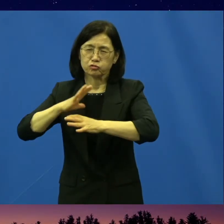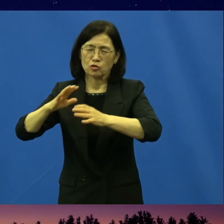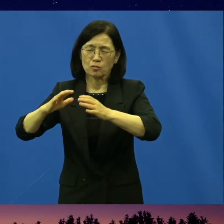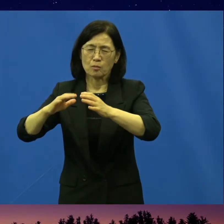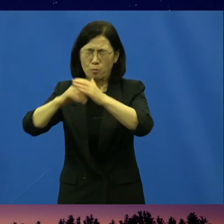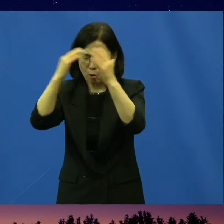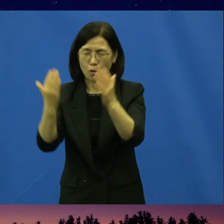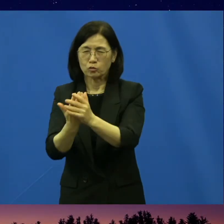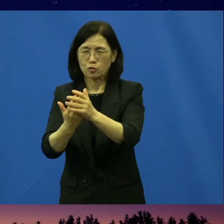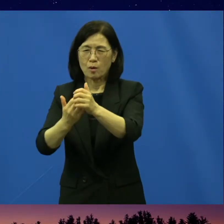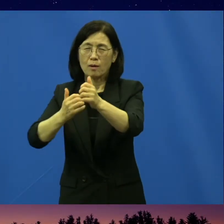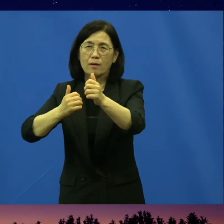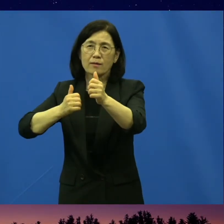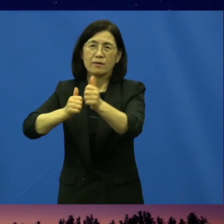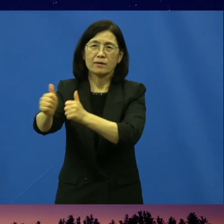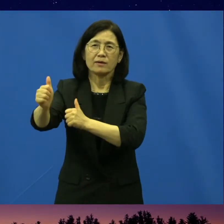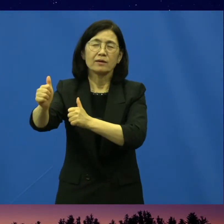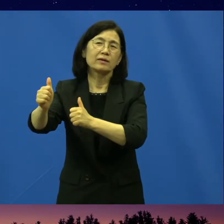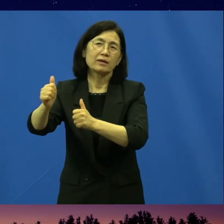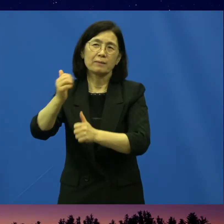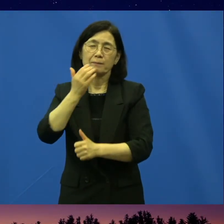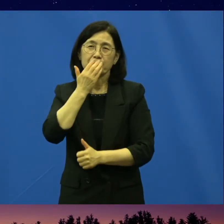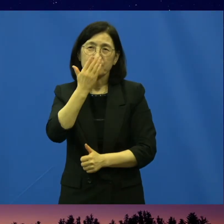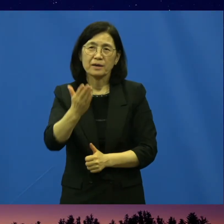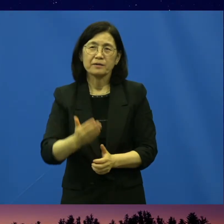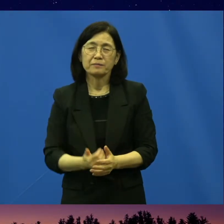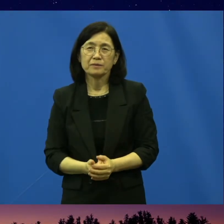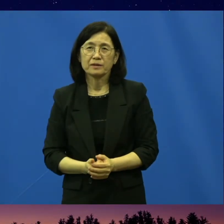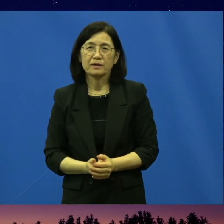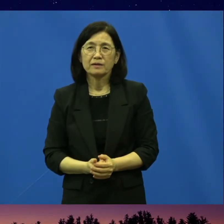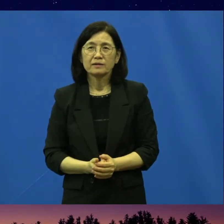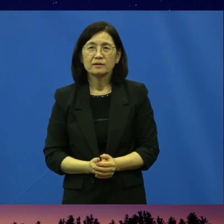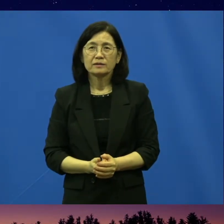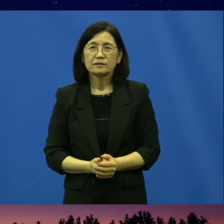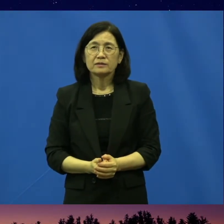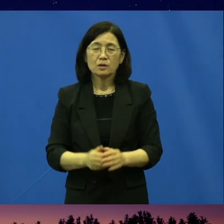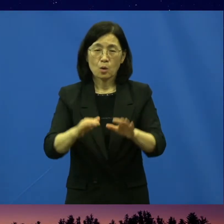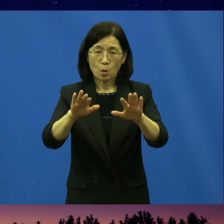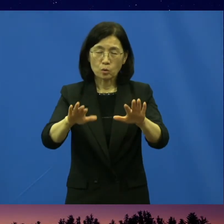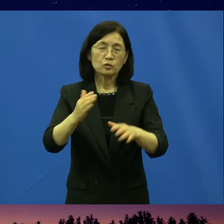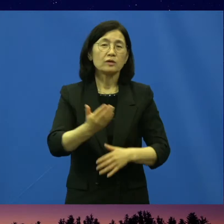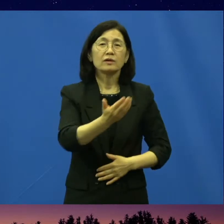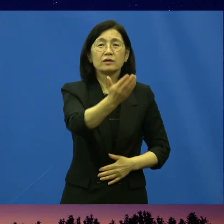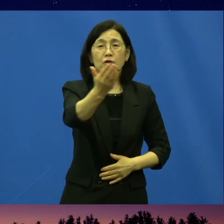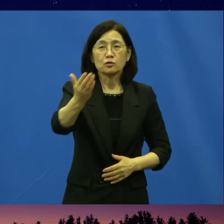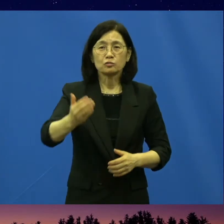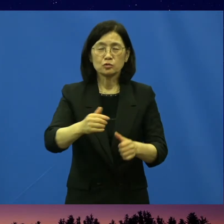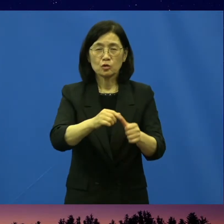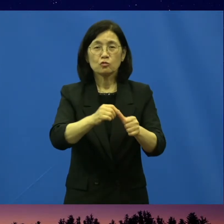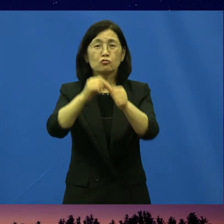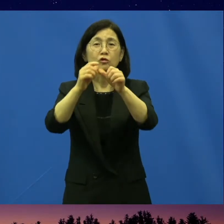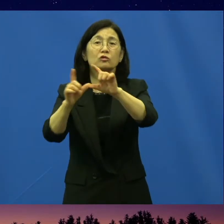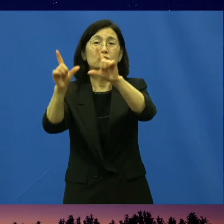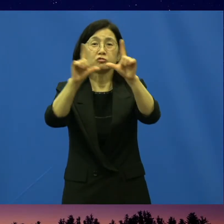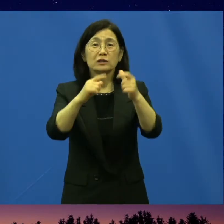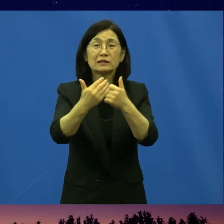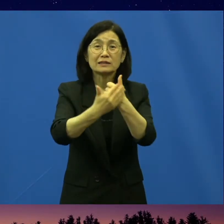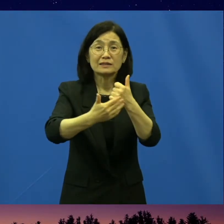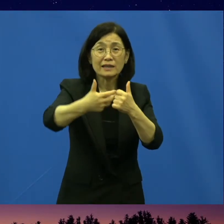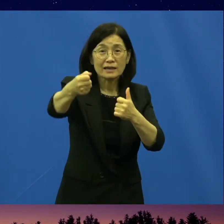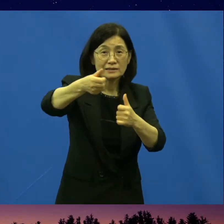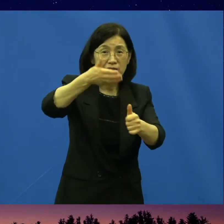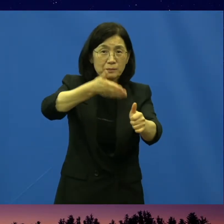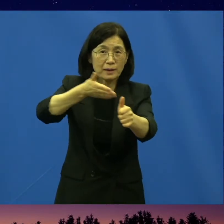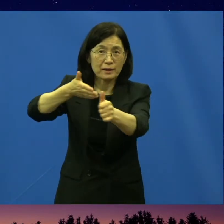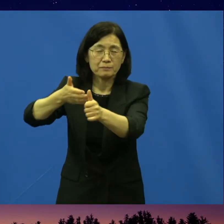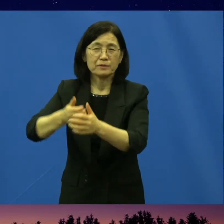있어요. 그게 뭐예요? 그 삶이 어떻게 구원을 누리는 삶이라는 거예요. 저는 오늘 여러분들이 그 은혜가 있게 되기를 축원합니다.